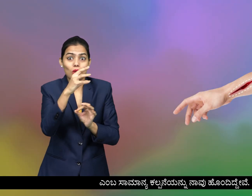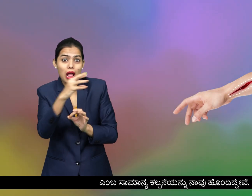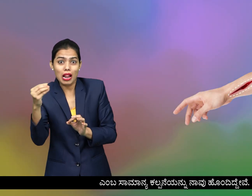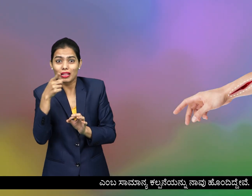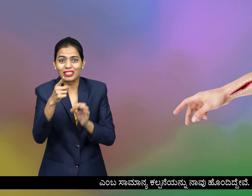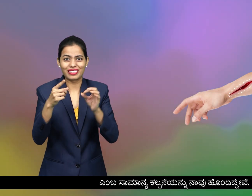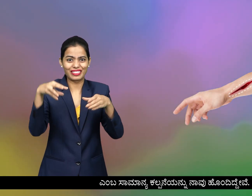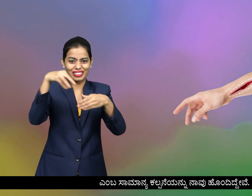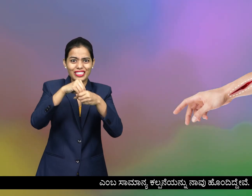ಹೊಂದಿದ್ದೇವೆ.